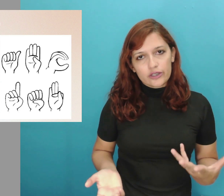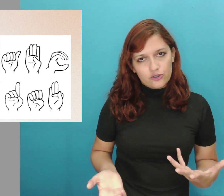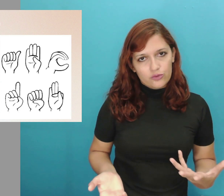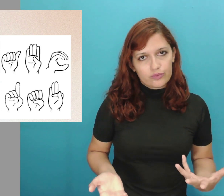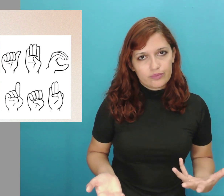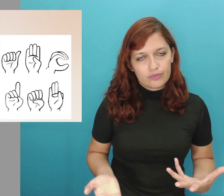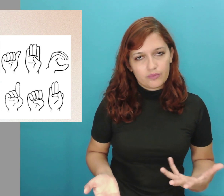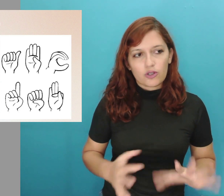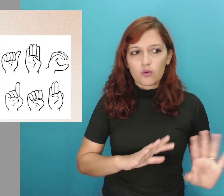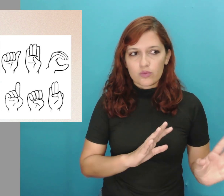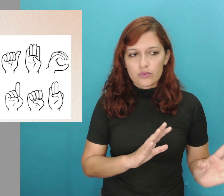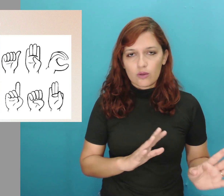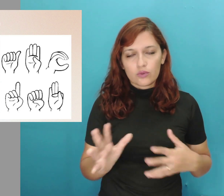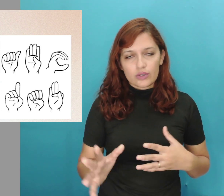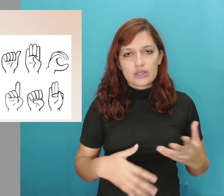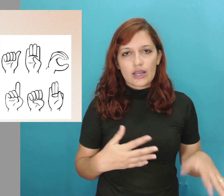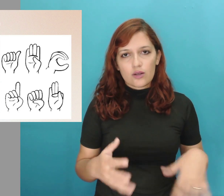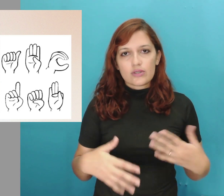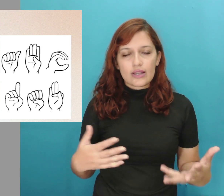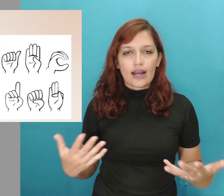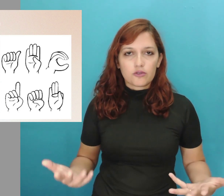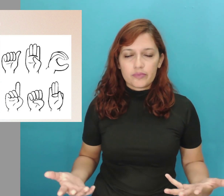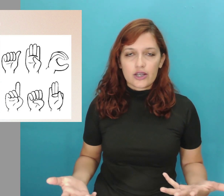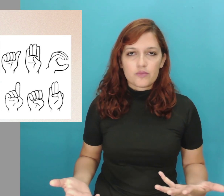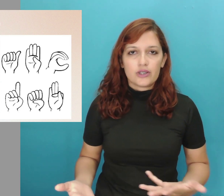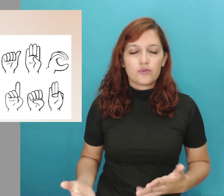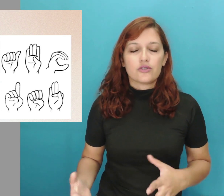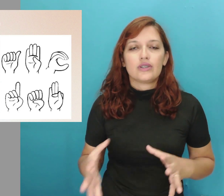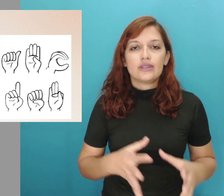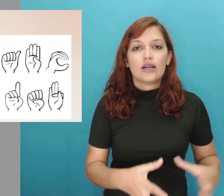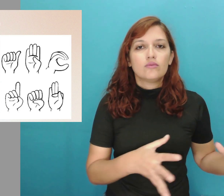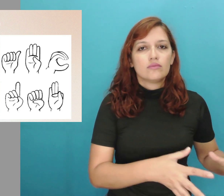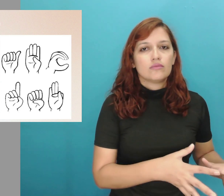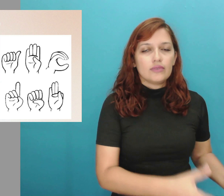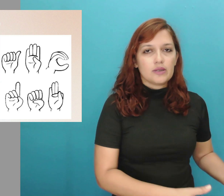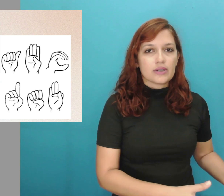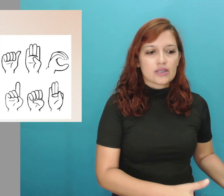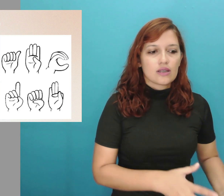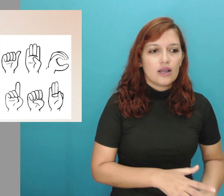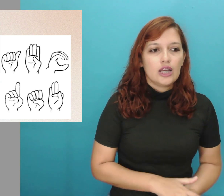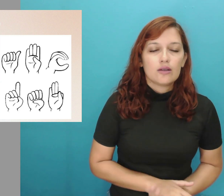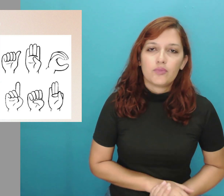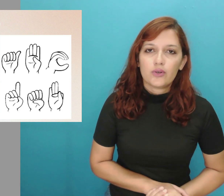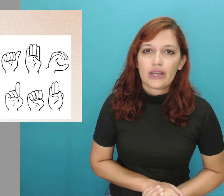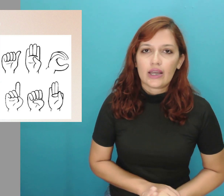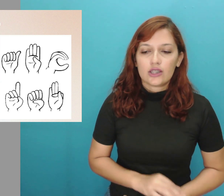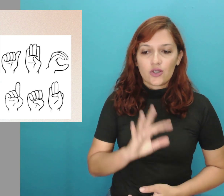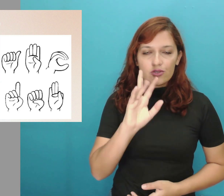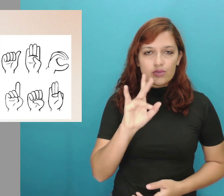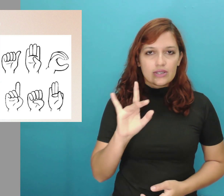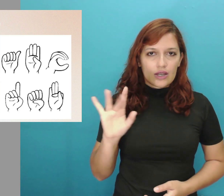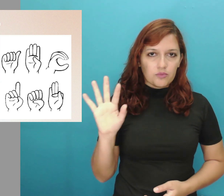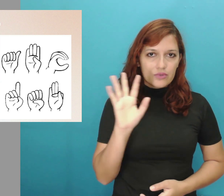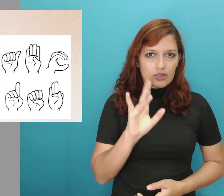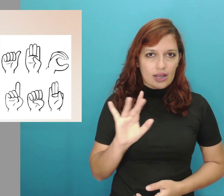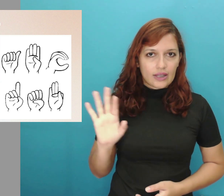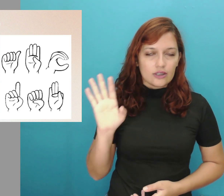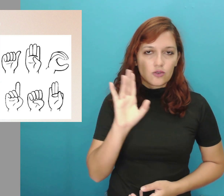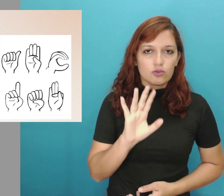linguístico. Por alguns autores, é considerado um empréstimo linguístico e não Libras. Por quê? Nós usamos a